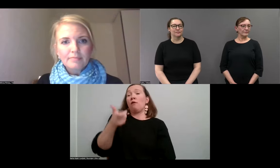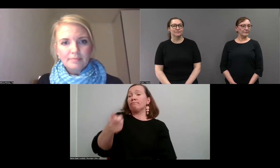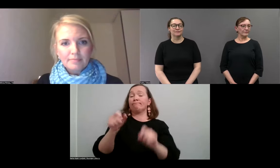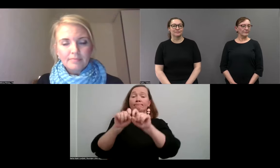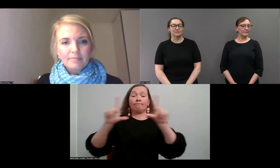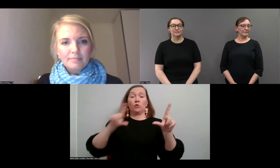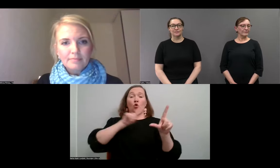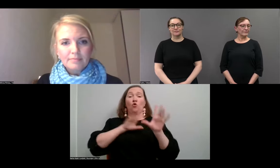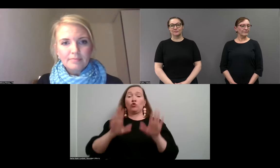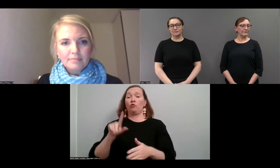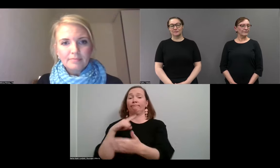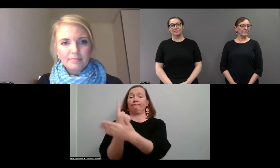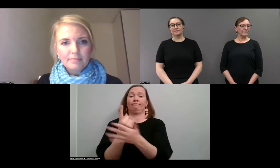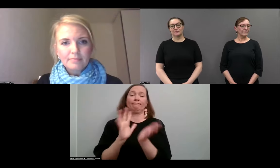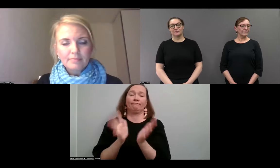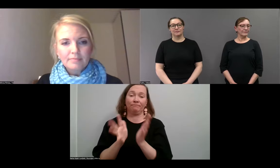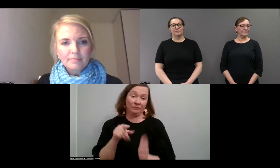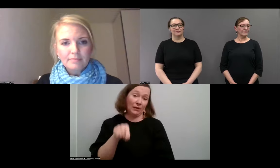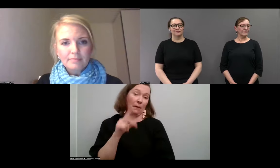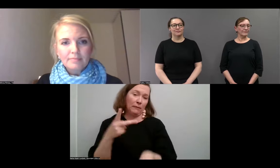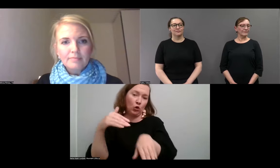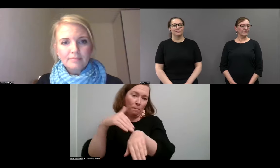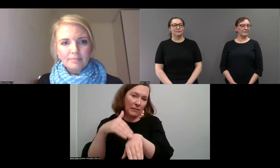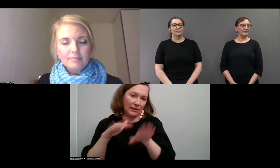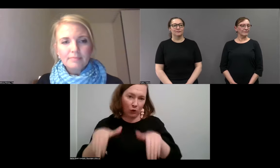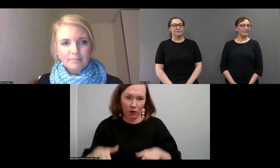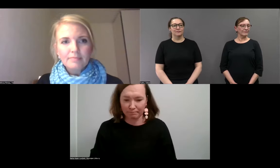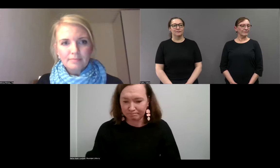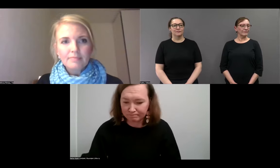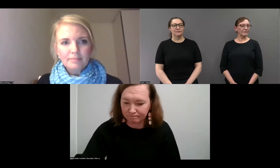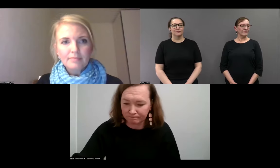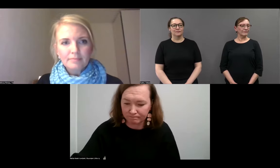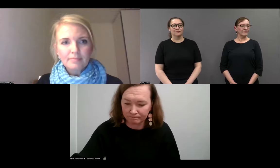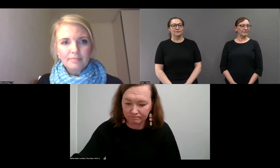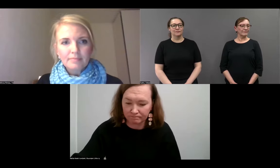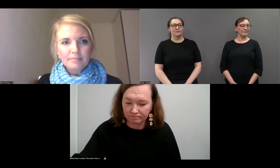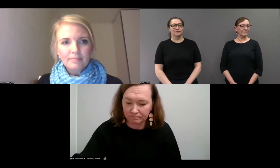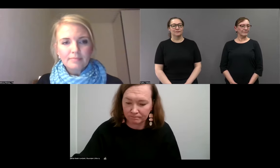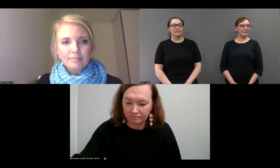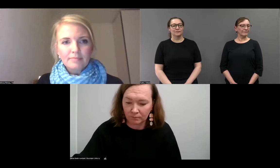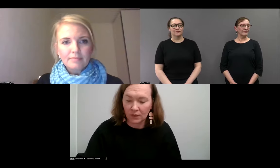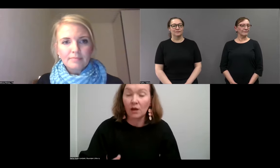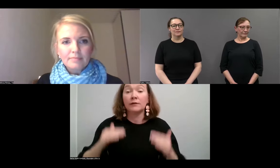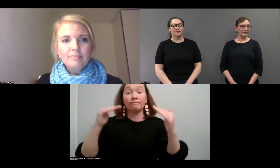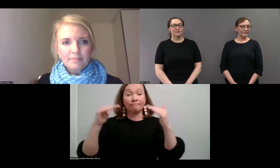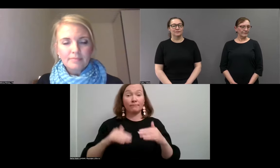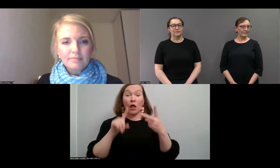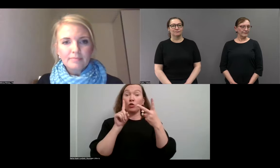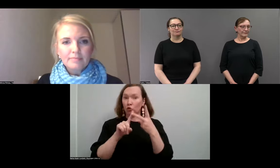käyttää, niin siksi olisi helpompi, että se siellä TV:ssä olisi se tulkkaus valmiina. Tällainen kommentti.